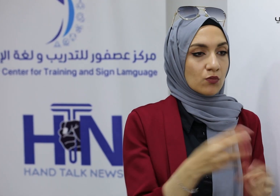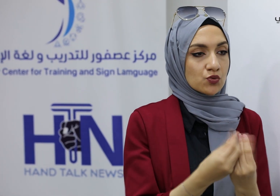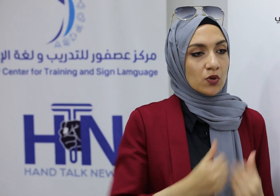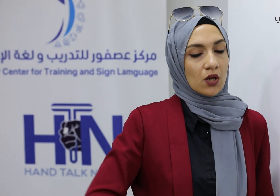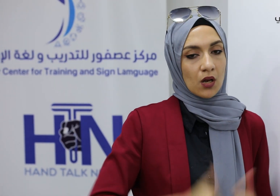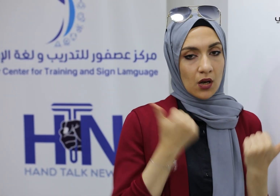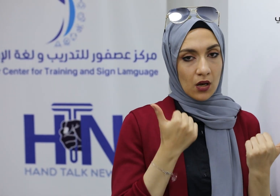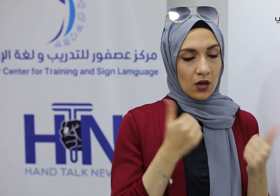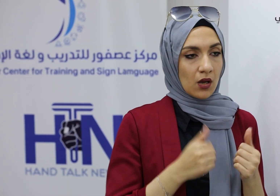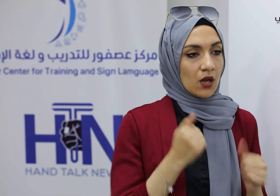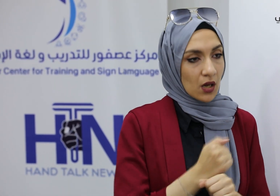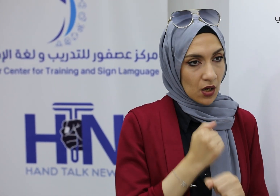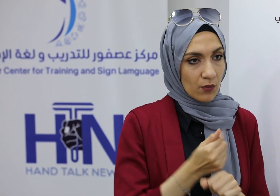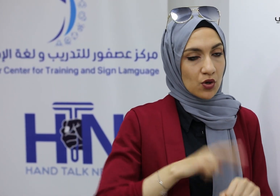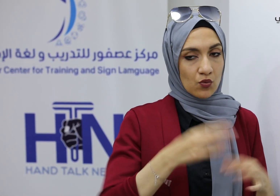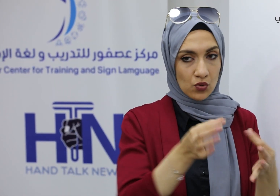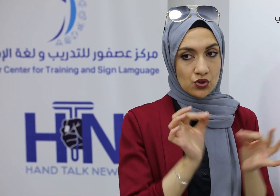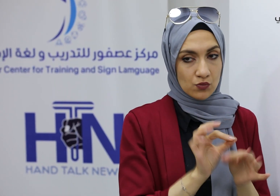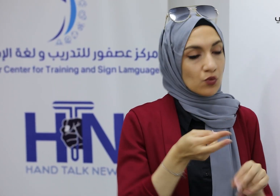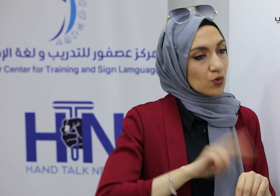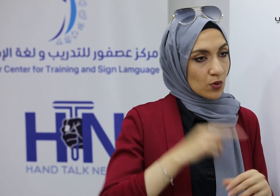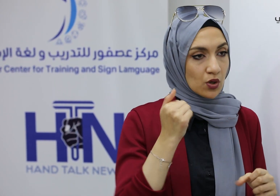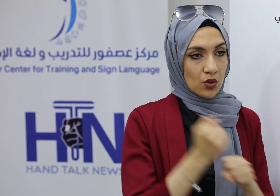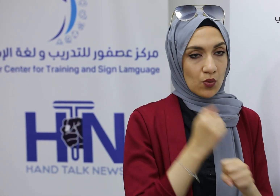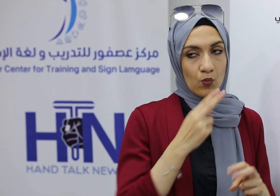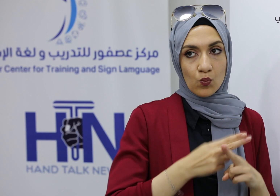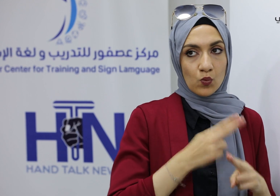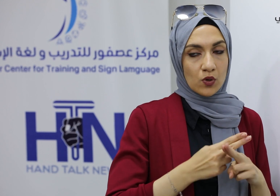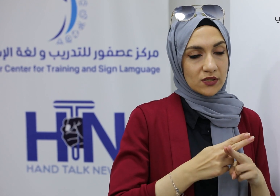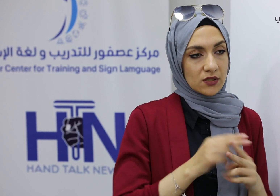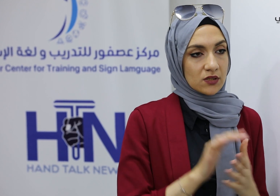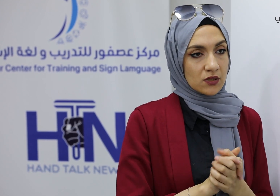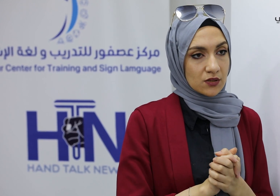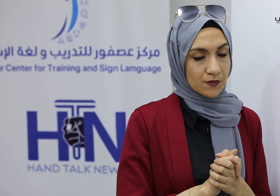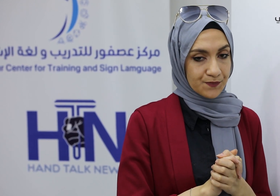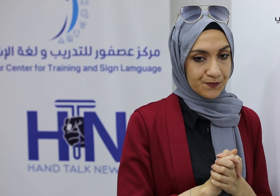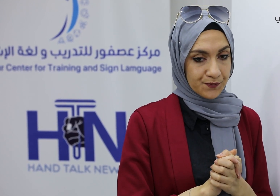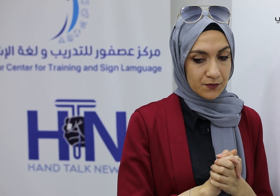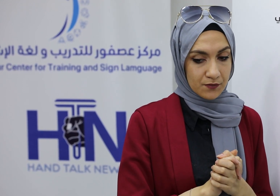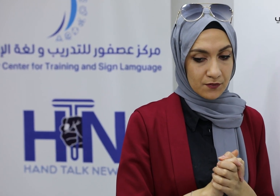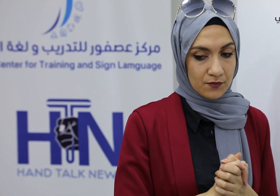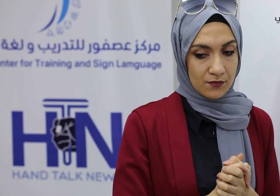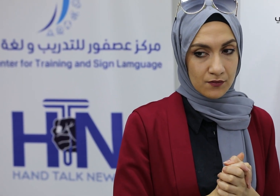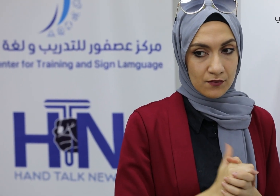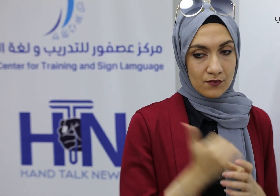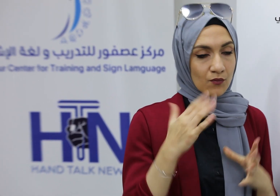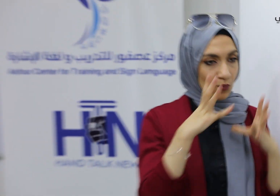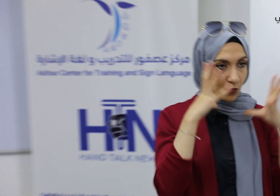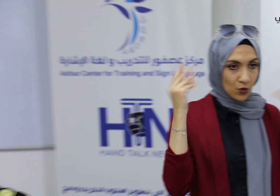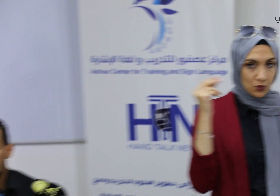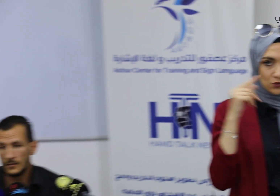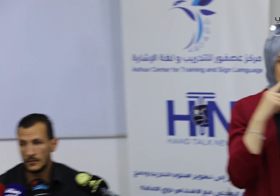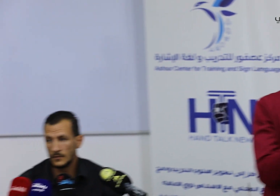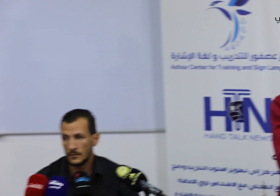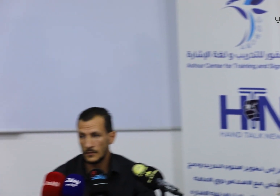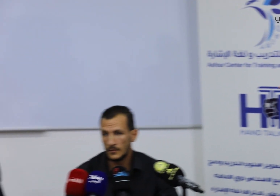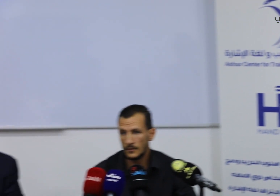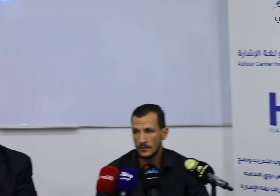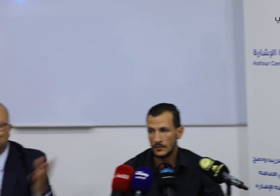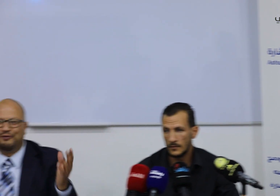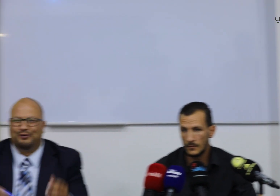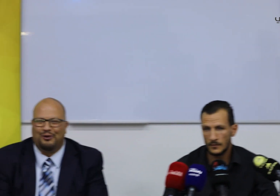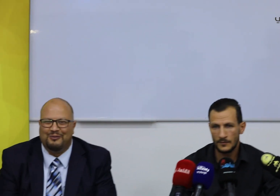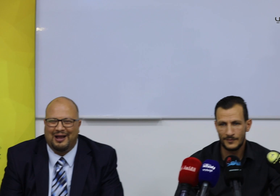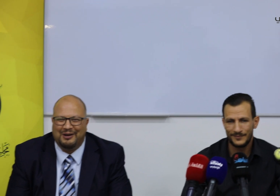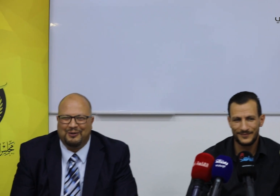حياتنا العمليه والاجتماعيه وفي مؤسساتنا الرسميه او غير الرسميه. انا سعيد اني اليوم عم بلتقي مع نخبه من الزملاء،